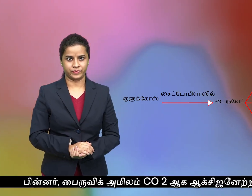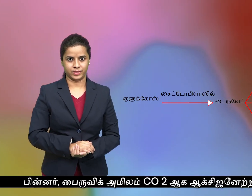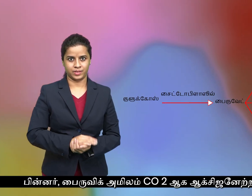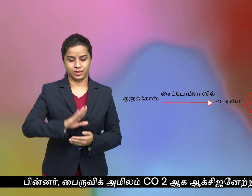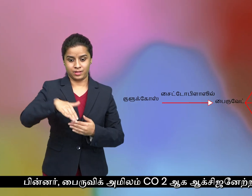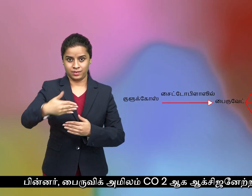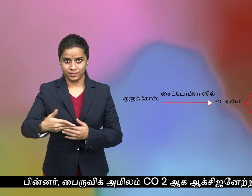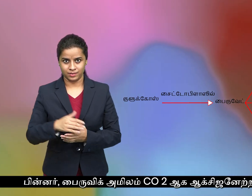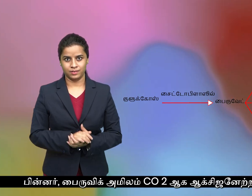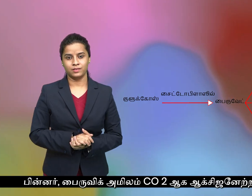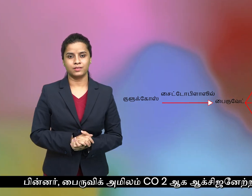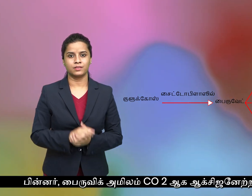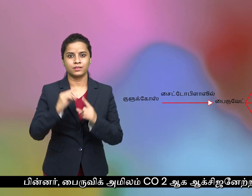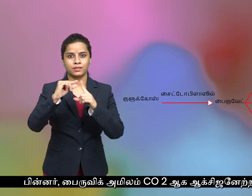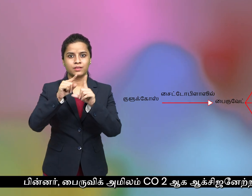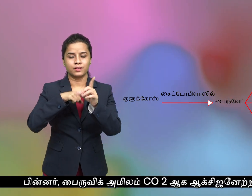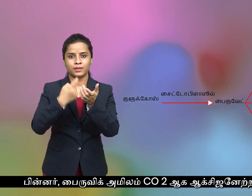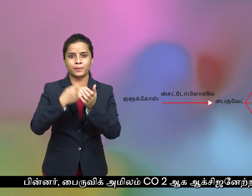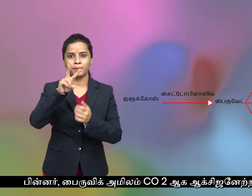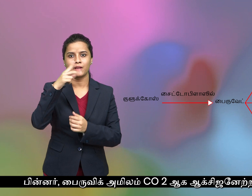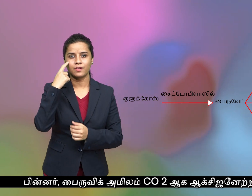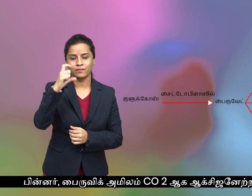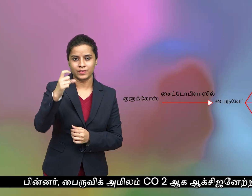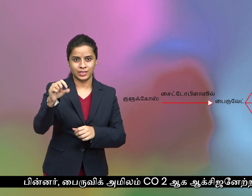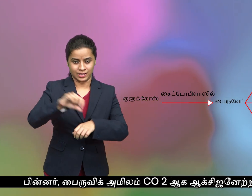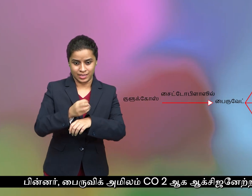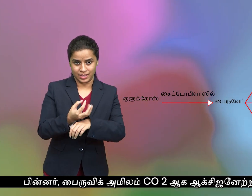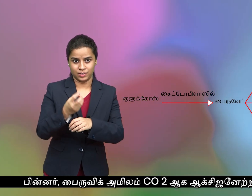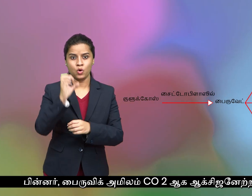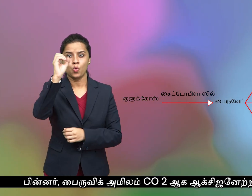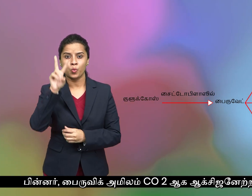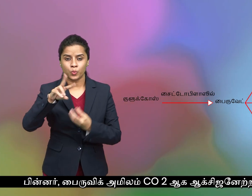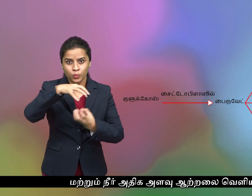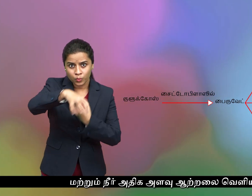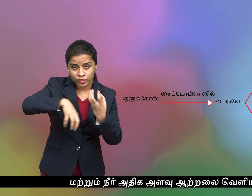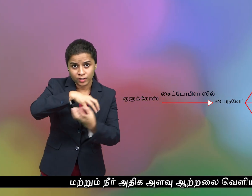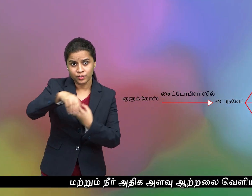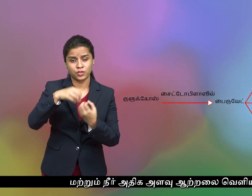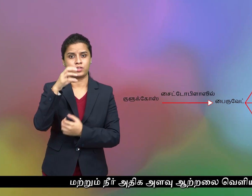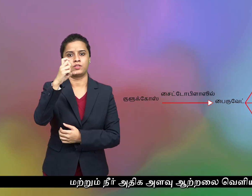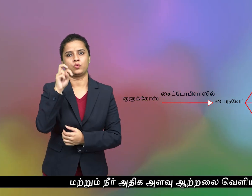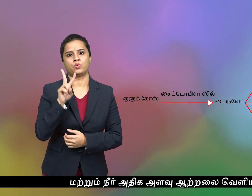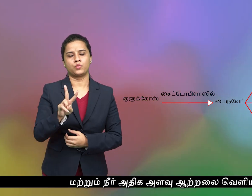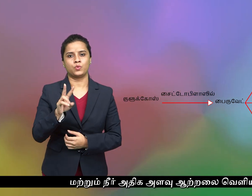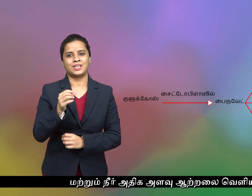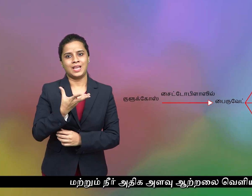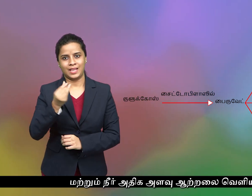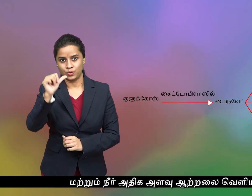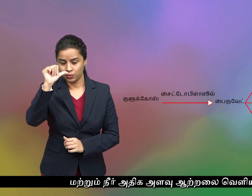பின்னர் பைருவிக் அமிலம் CO2 ஆக ஆக்சிஜனேற்ற செய்யப்படுகிறது மற்றும் நீர் அதிக அளவு